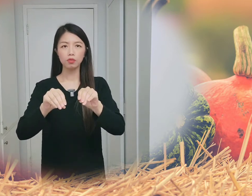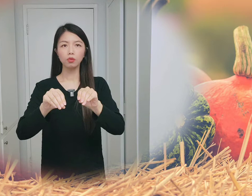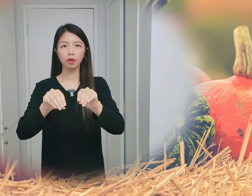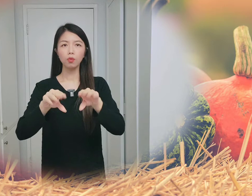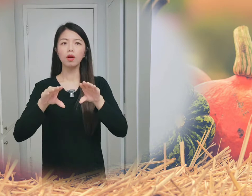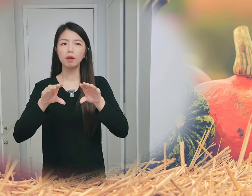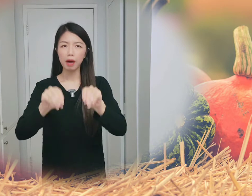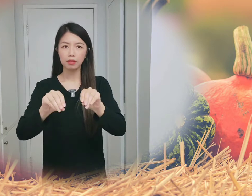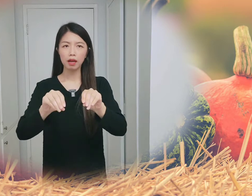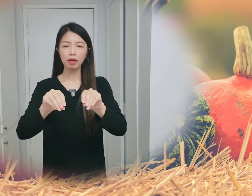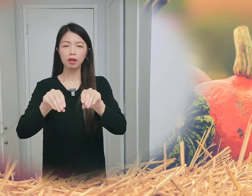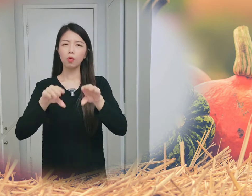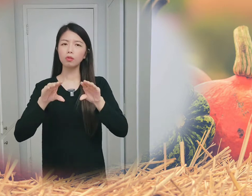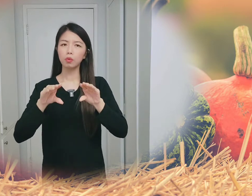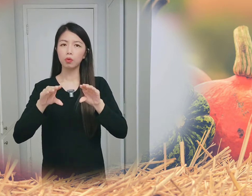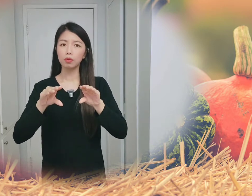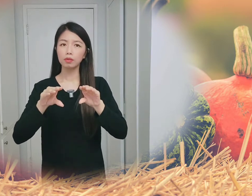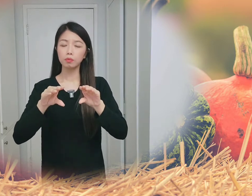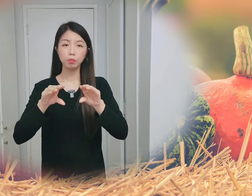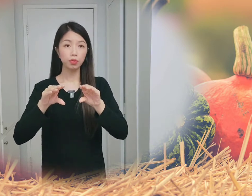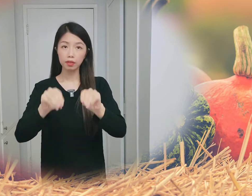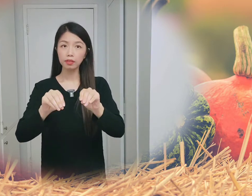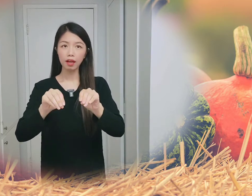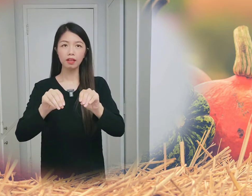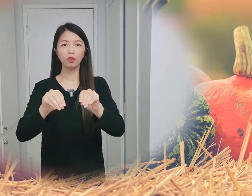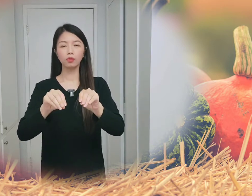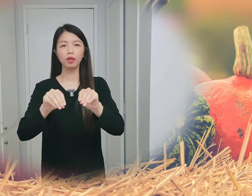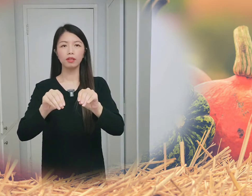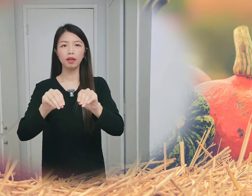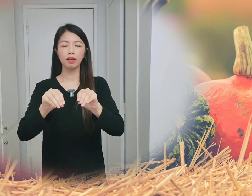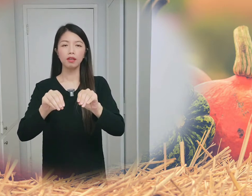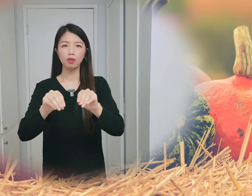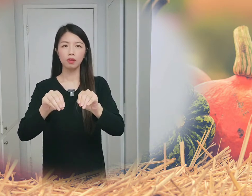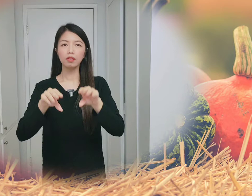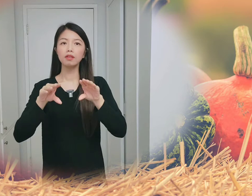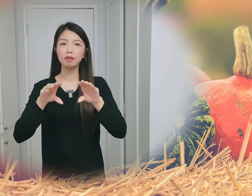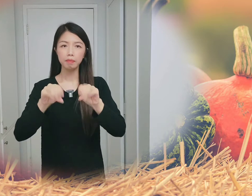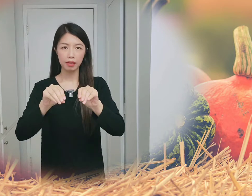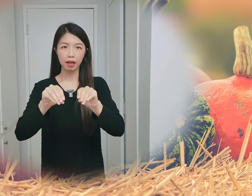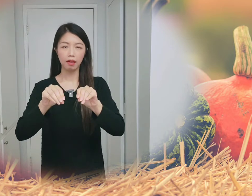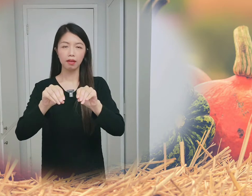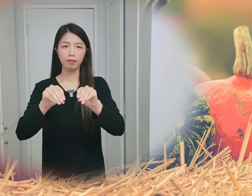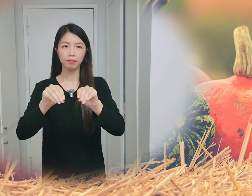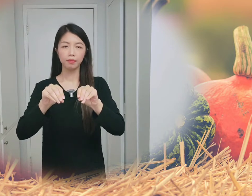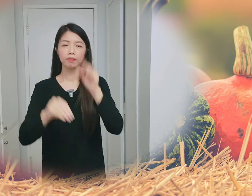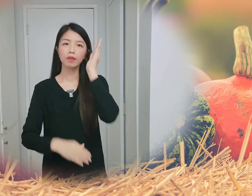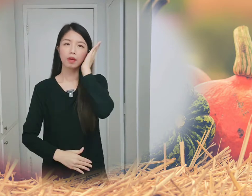하는 뜻의 수어도 되고 마르다 혹은 뭐 불을 끄다 이런 뜻도 되는데 여기서는 마르다.